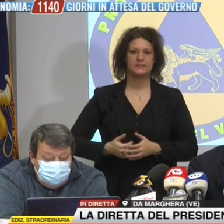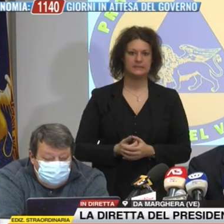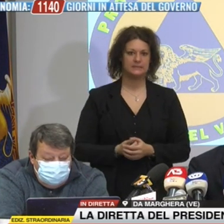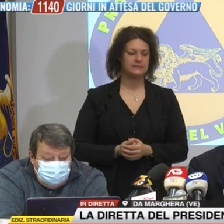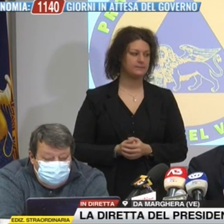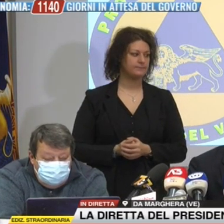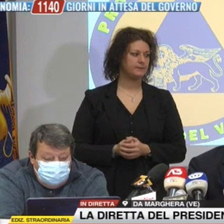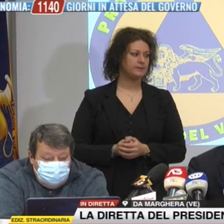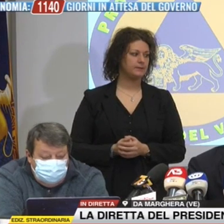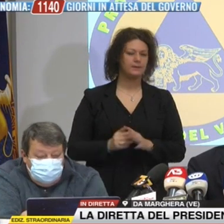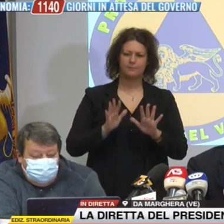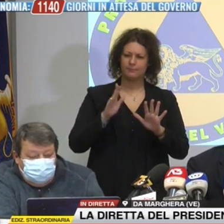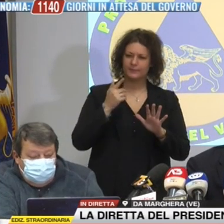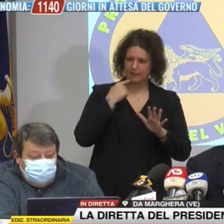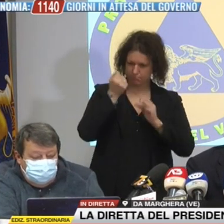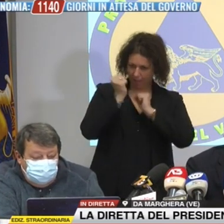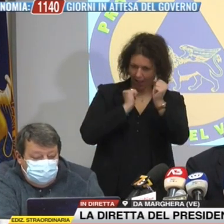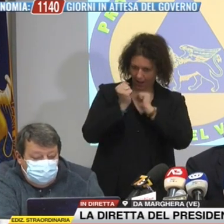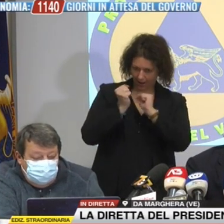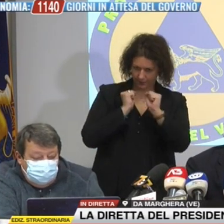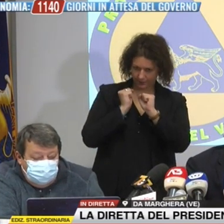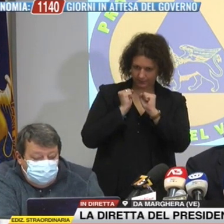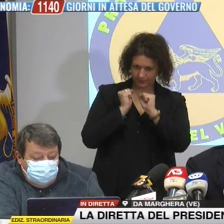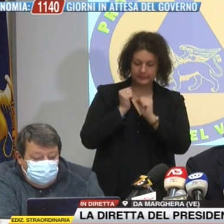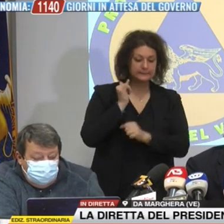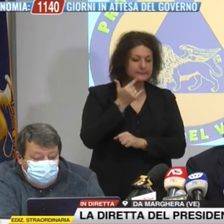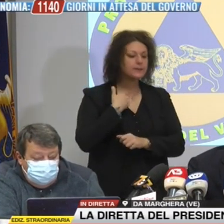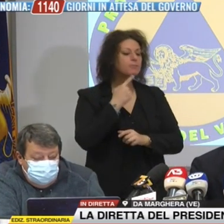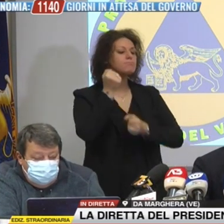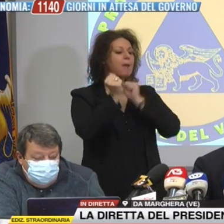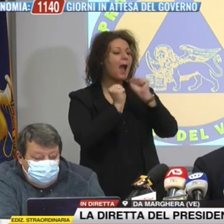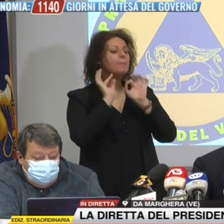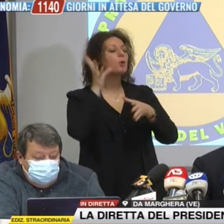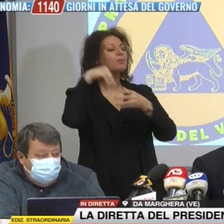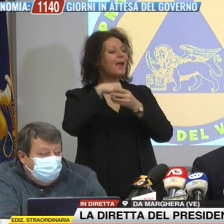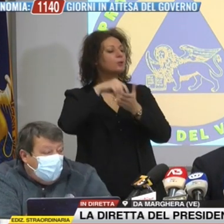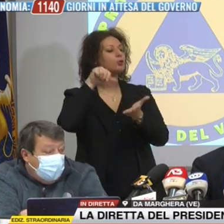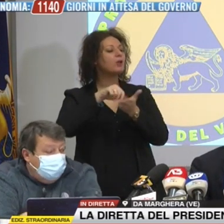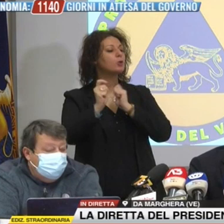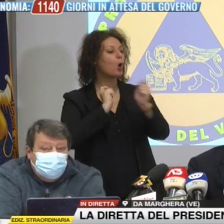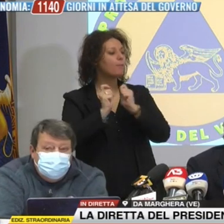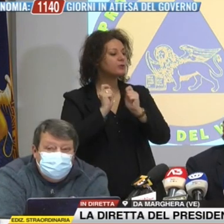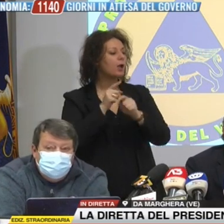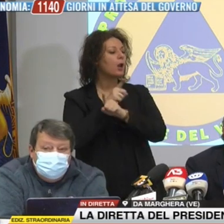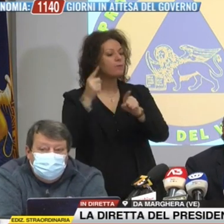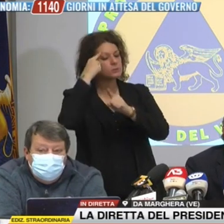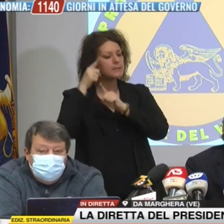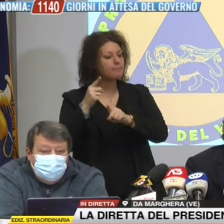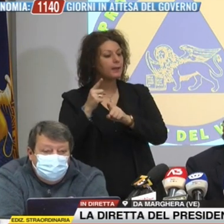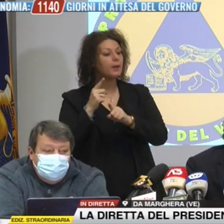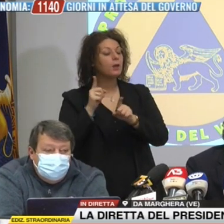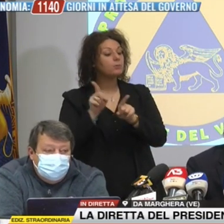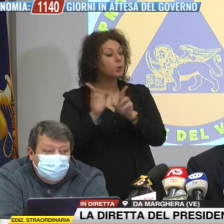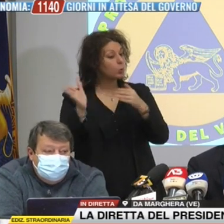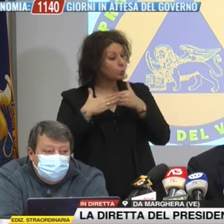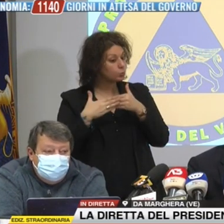Però non ho capito, i baristi. Baristi. Sì, ci scrivono i baristi, dicono noi lavoriamo dentro i centri commerciali. Dobbiamo stare chiusi anche noi come i centri